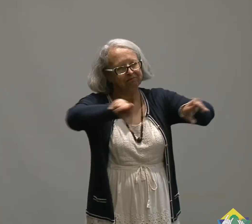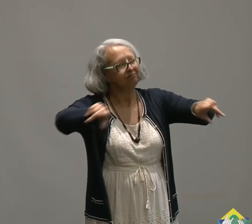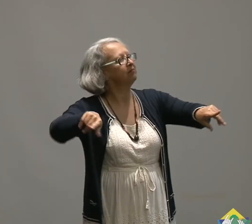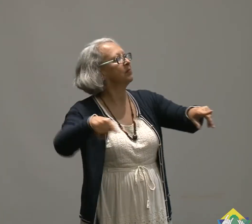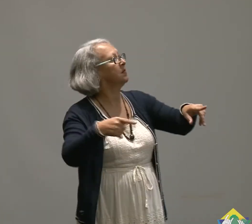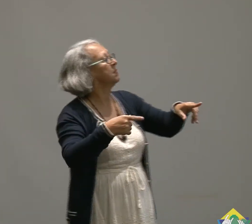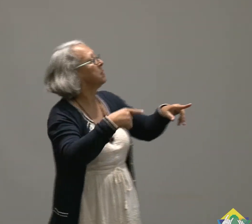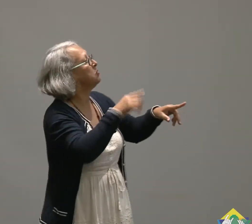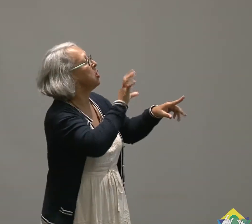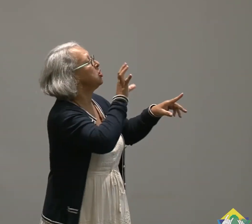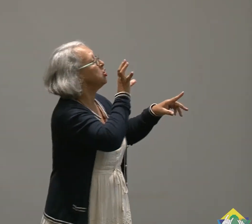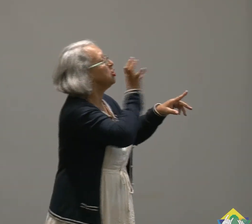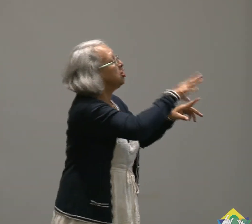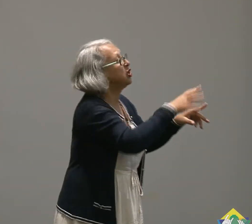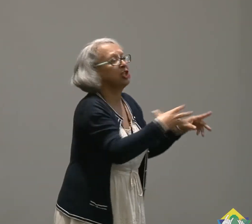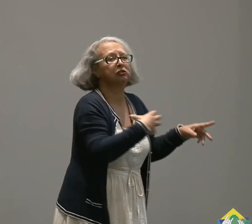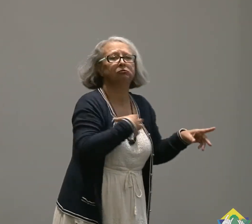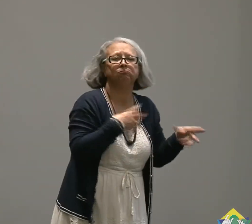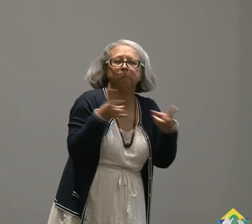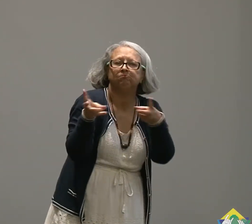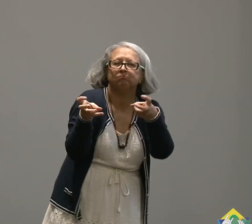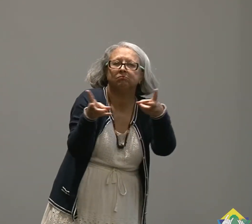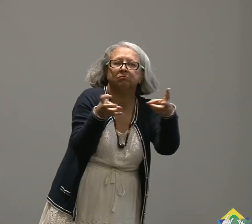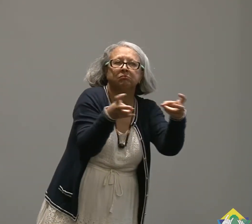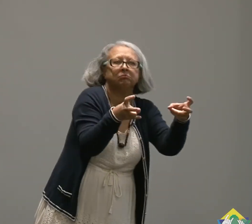posso usar esse sinal para nos referir a eles?